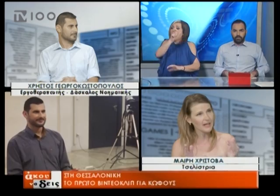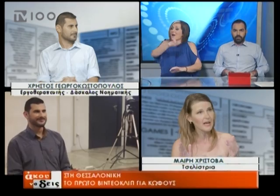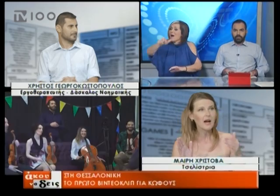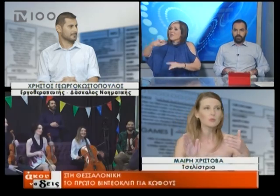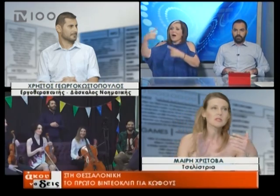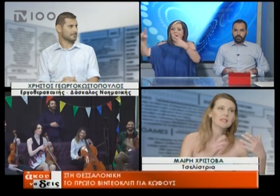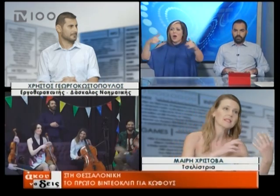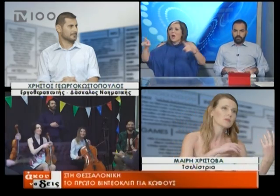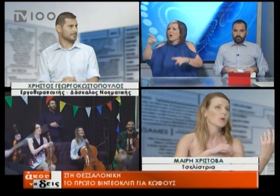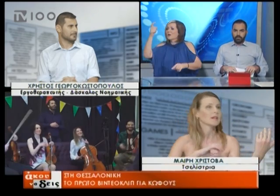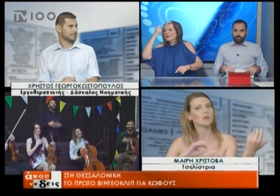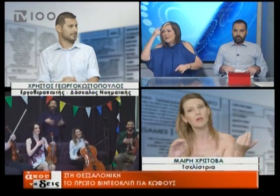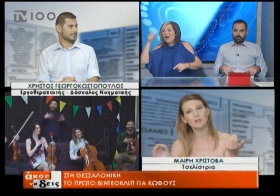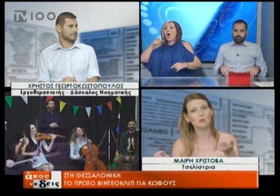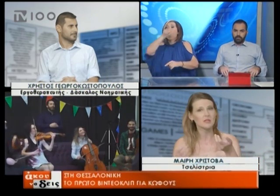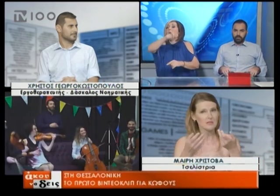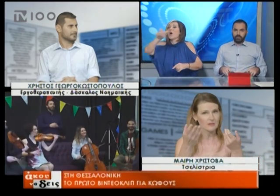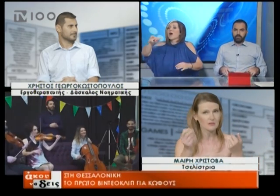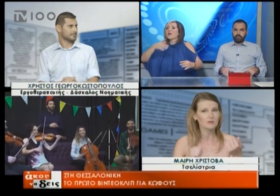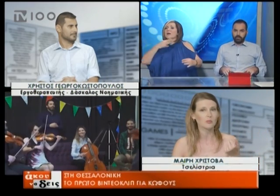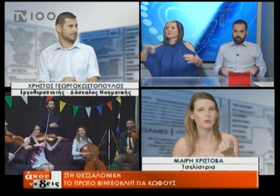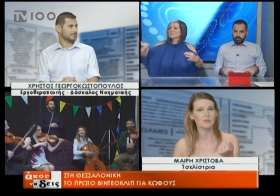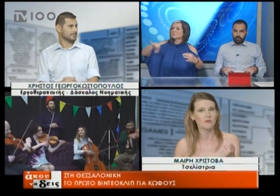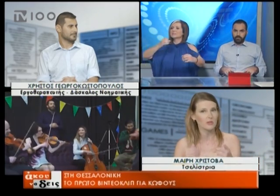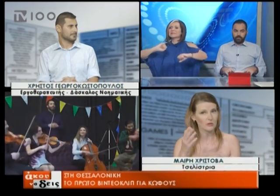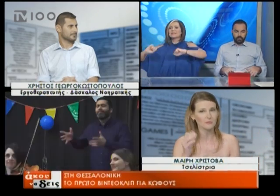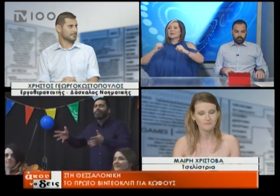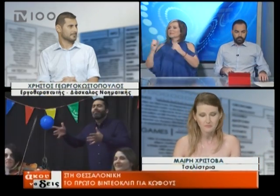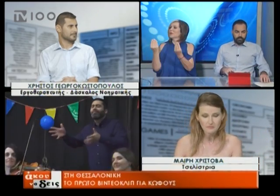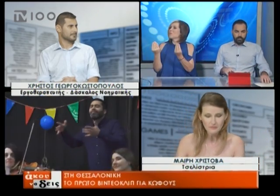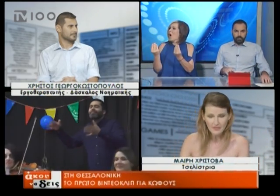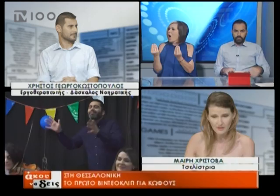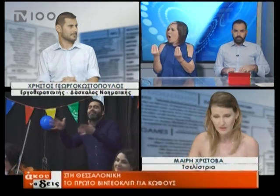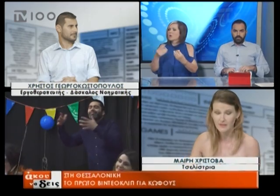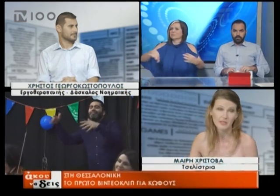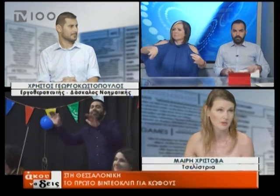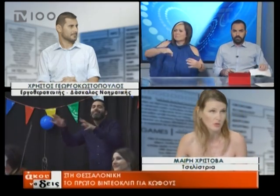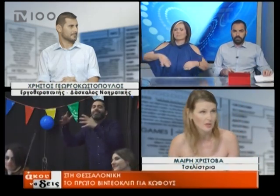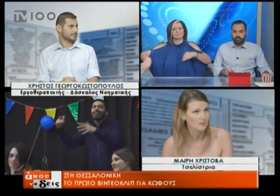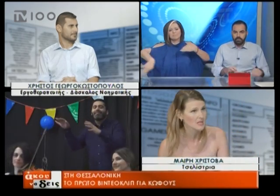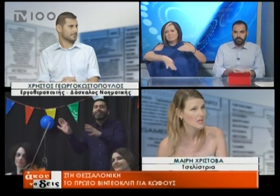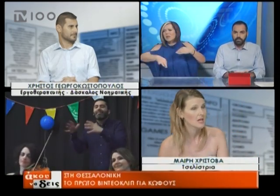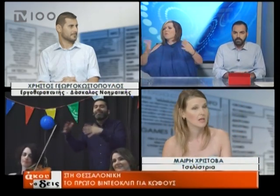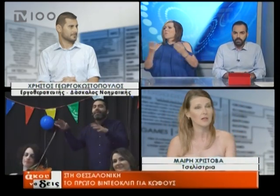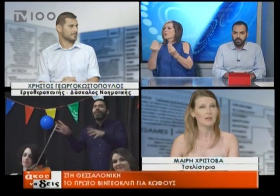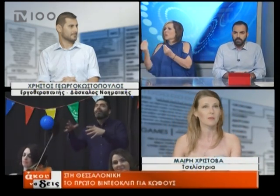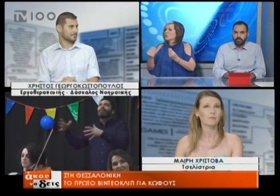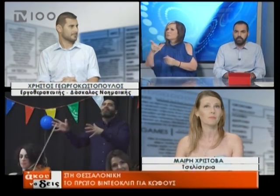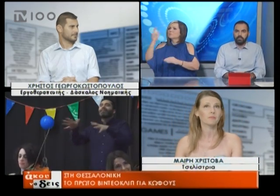διαφορετικά. Από τις κινήσεις που έκανε ο Έκτορας, το πρώτο μας βιολί, και γράφει και τη μουσική μας.